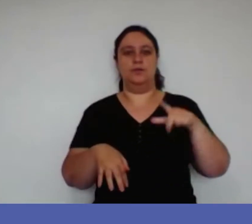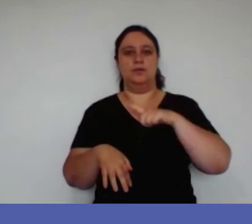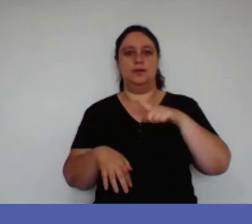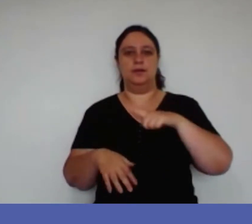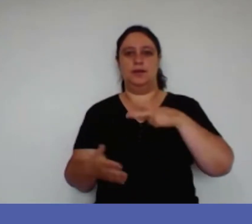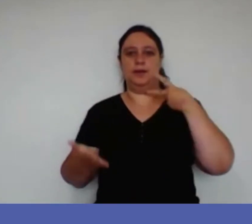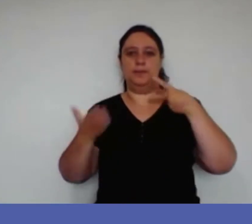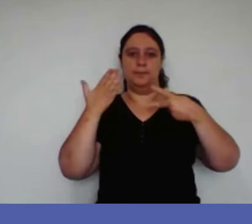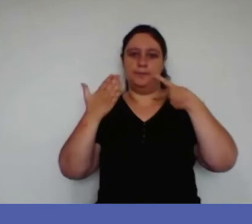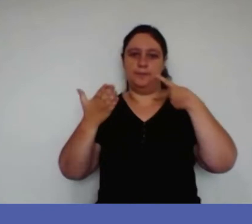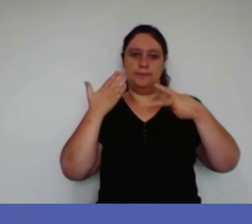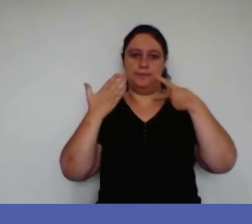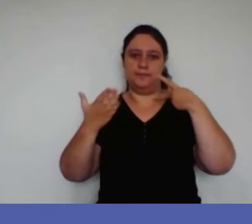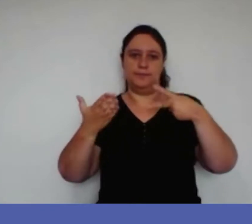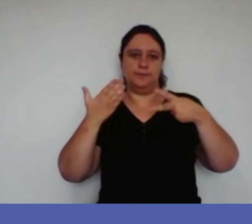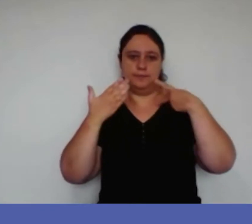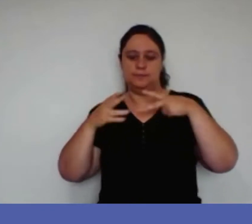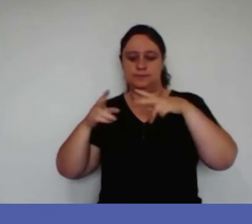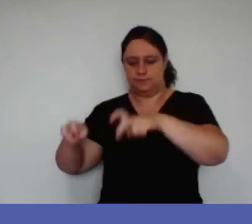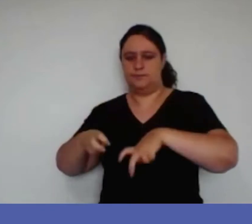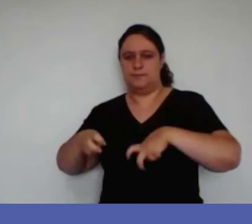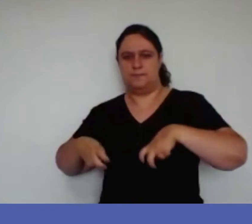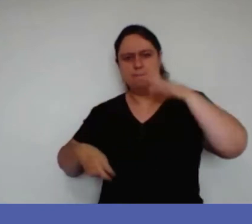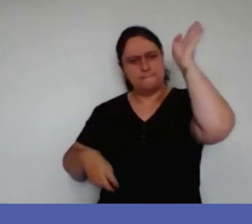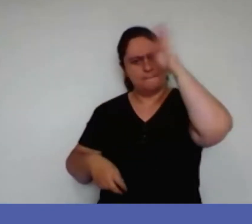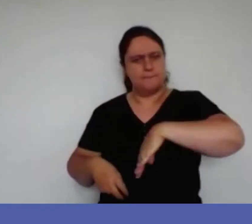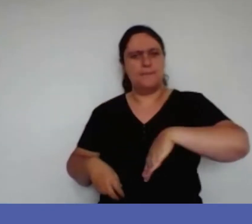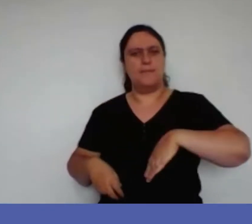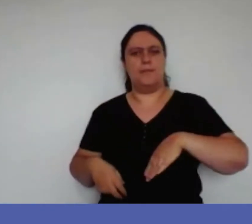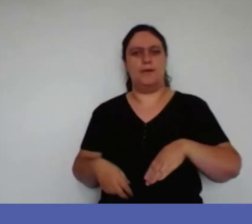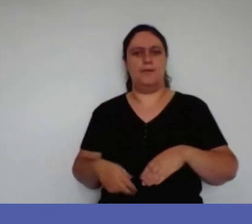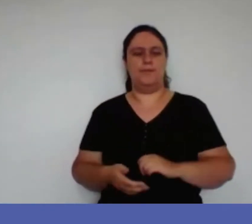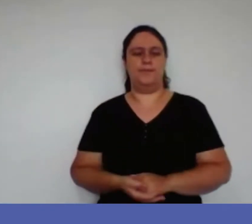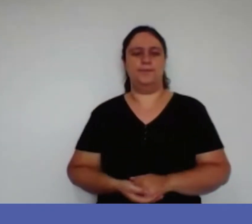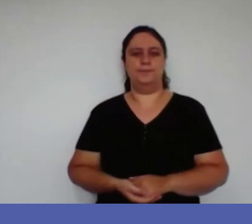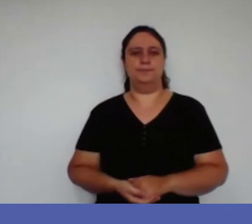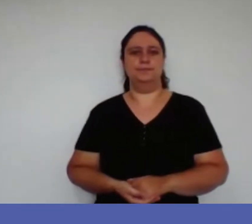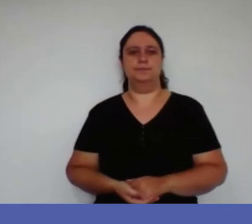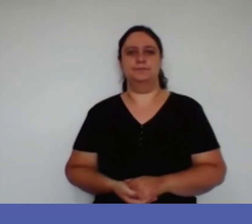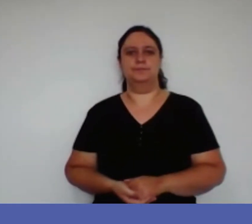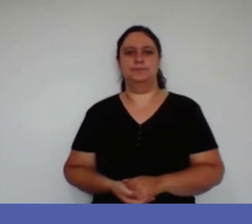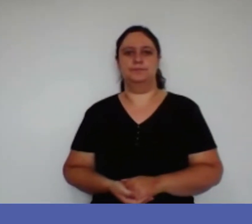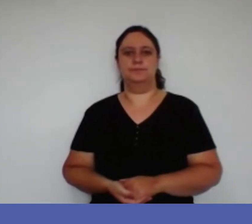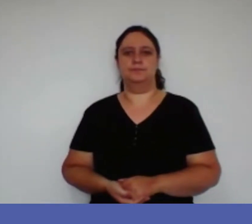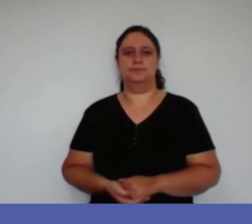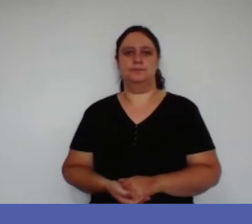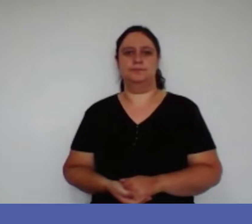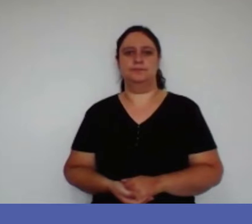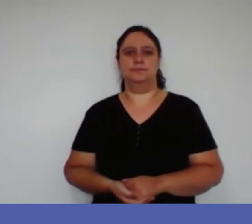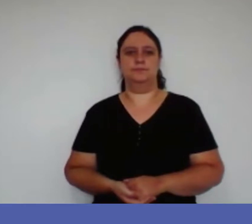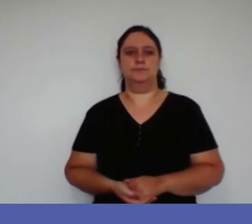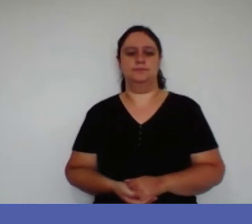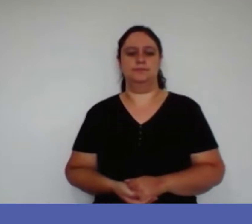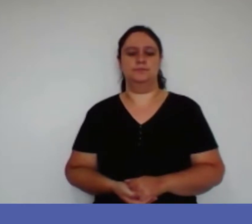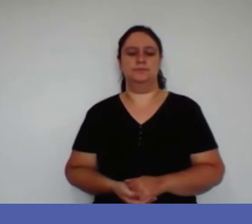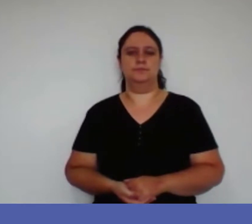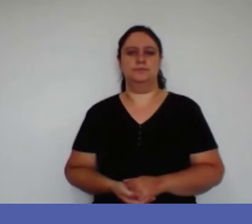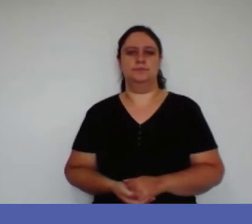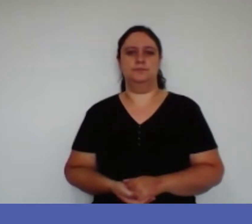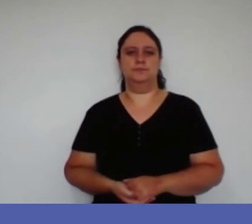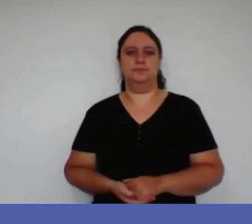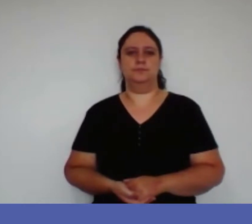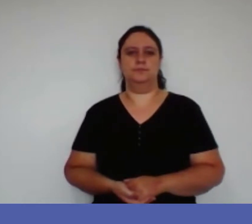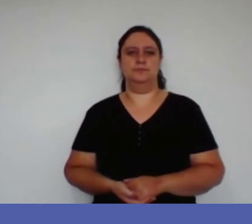maus. E esses trabalhadores, né, também a eles